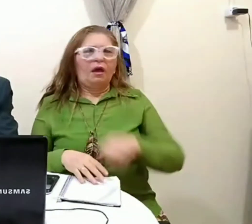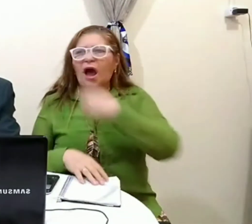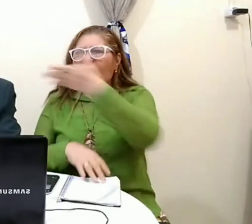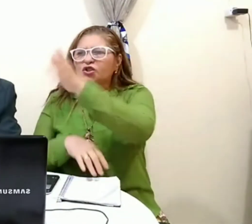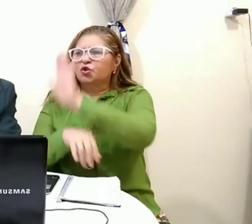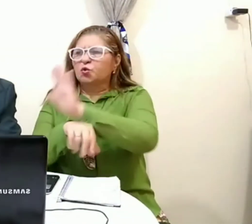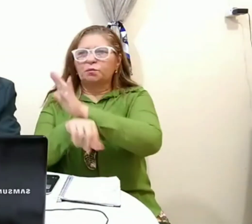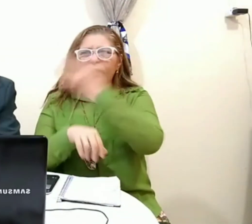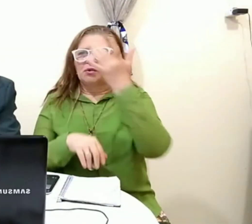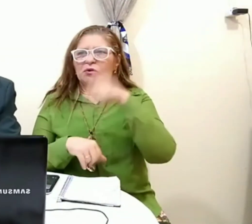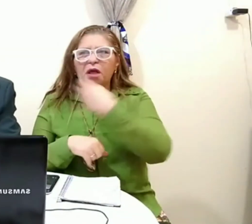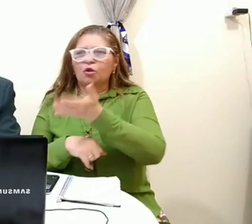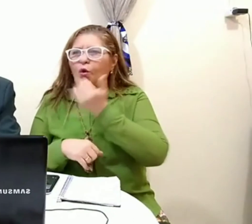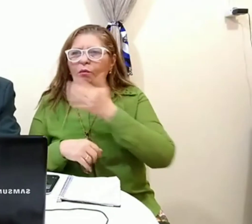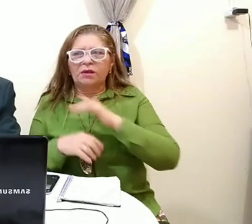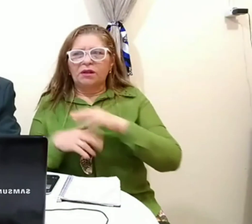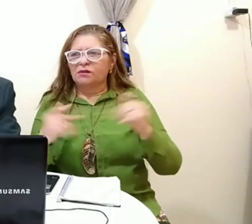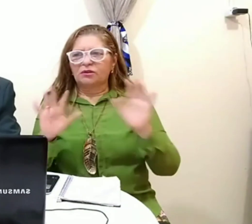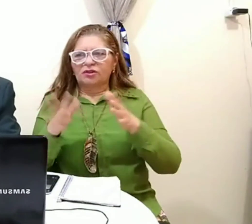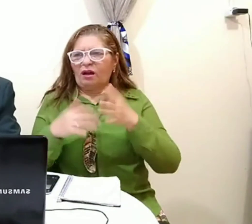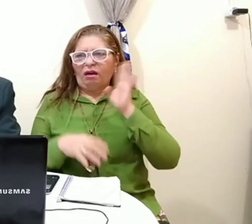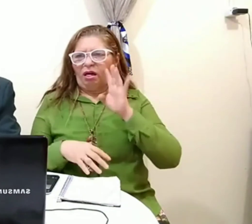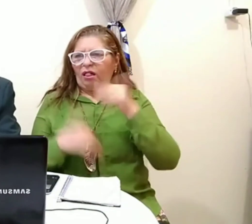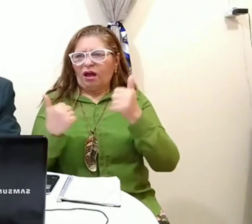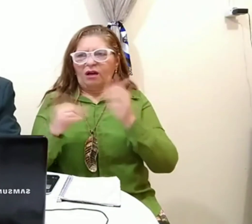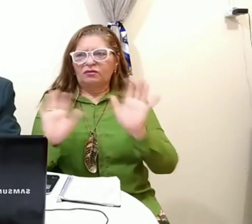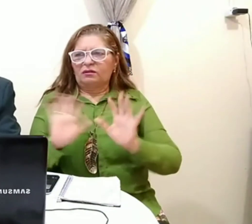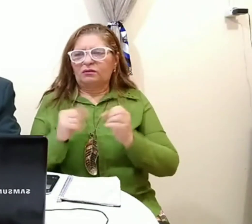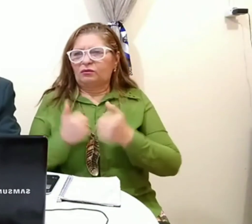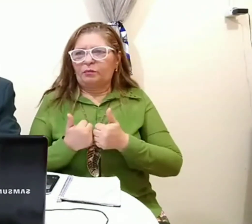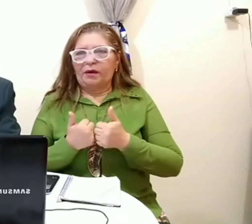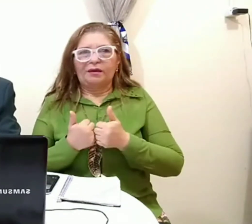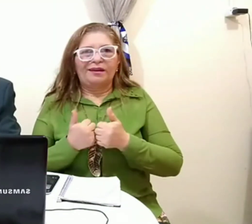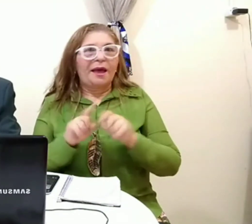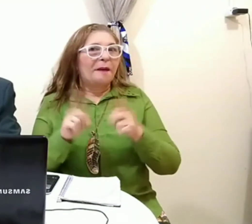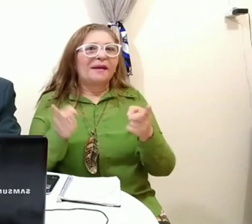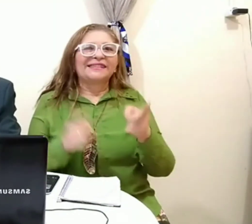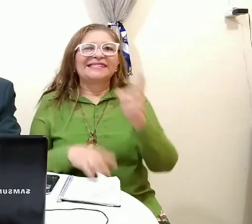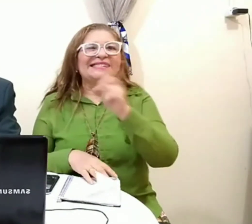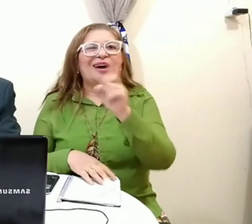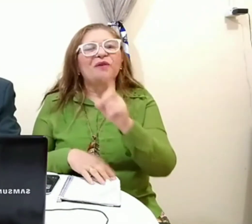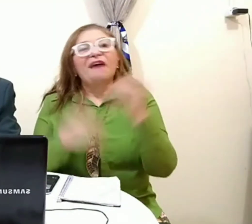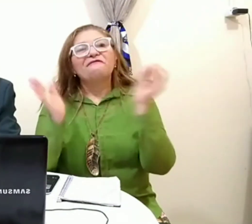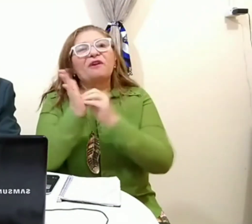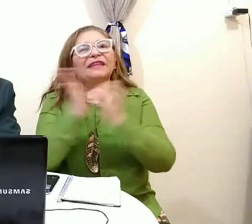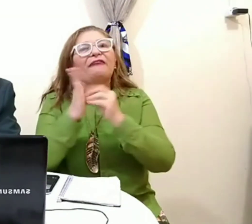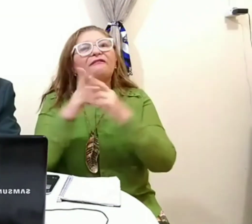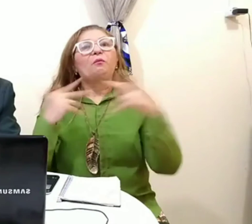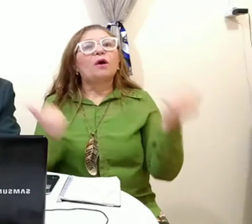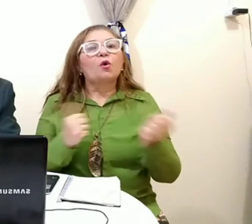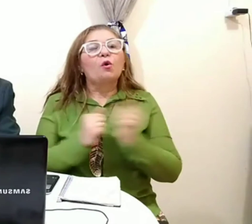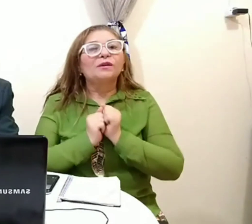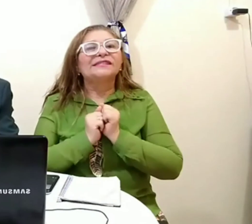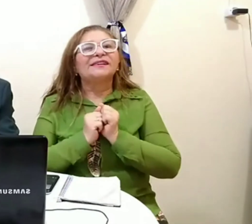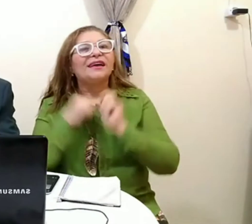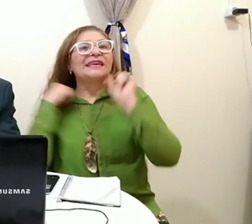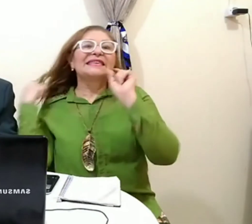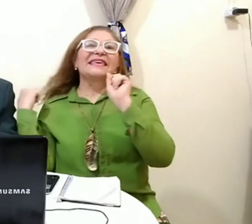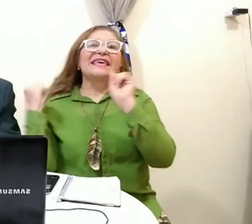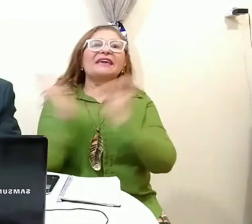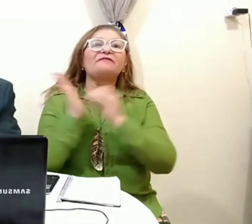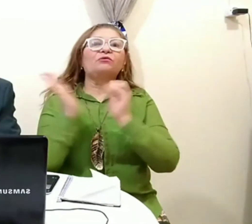vida, eu não preciso de mais nada, tá tudo legal. Só que não estava tudo legal. Ainda faltava a